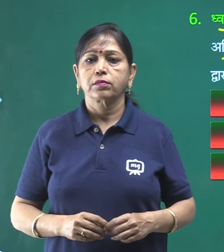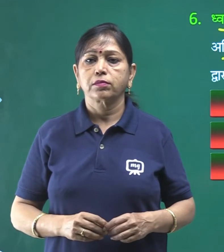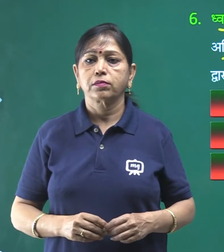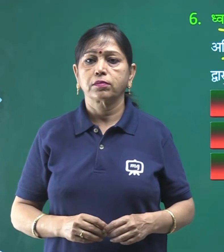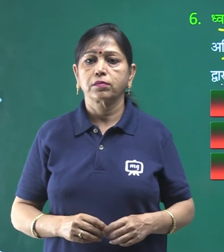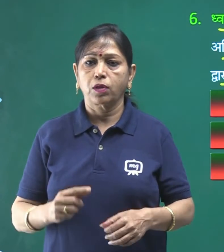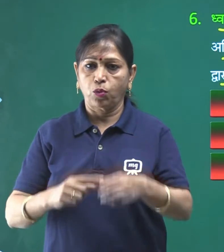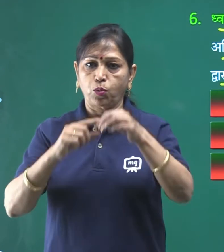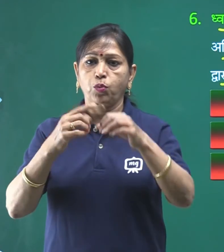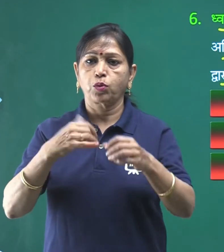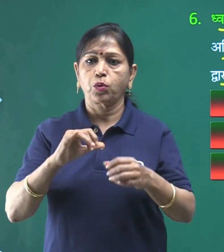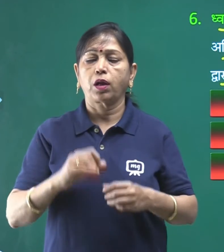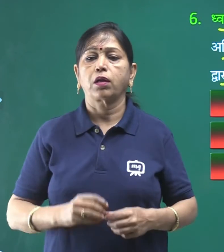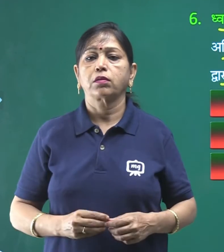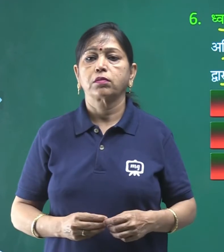गुणों द्वारा